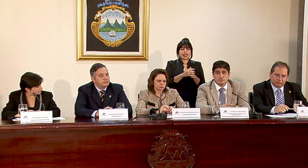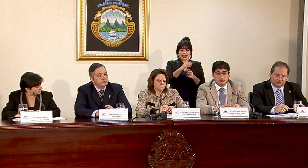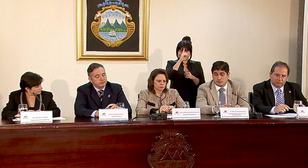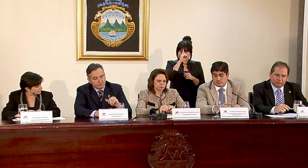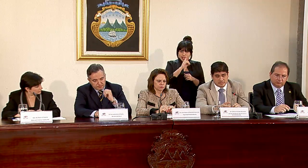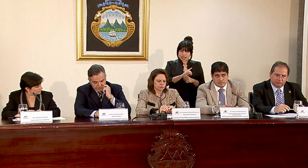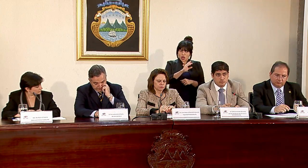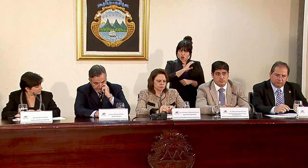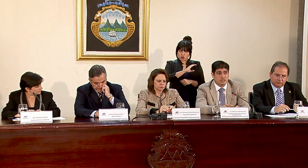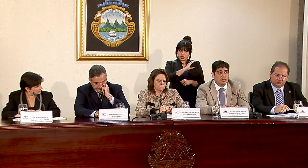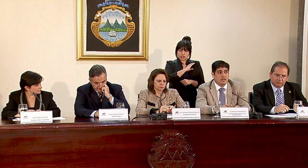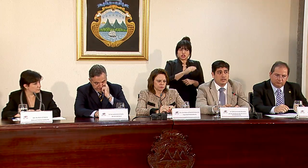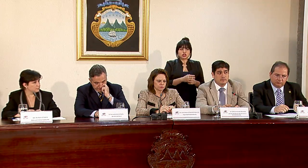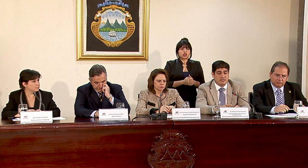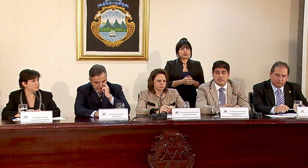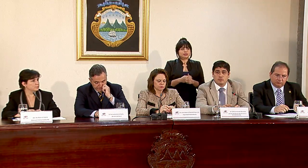la atención.